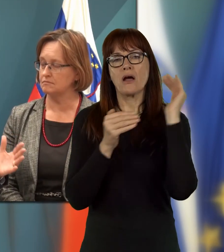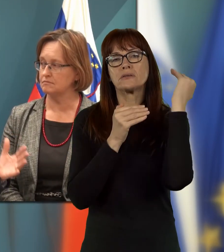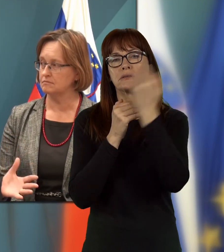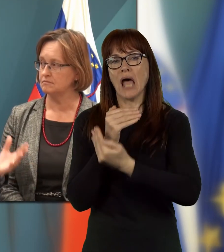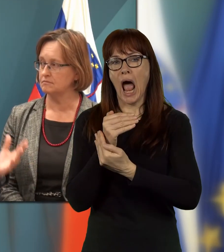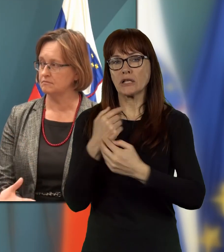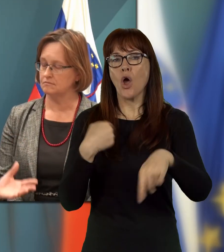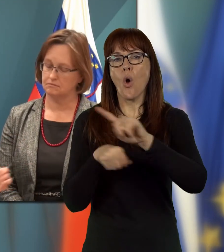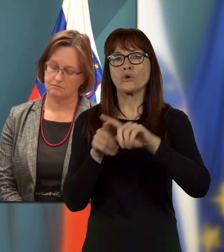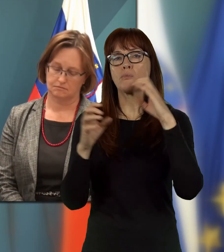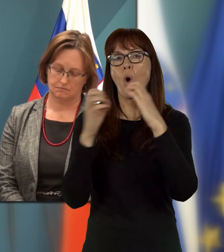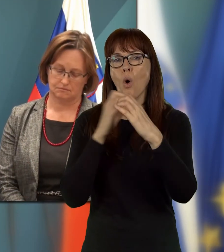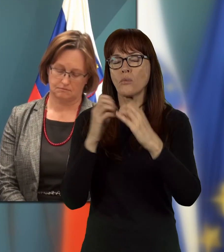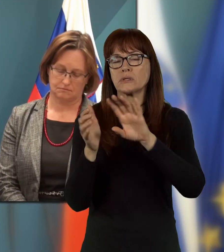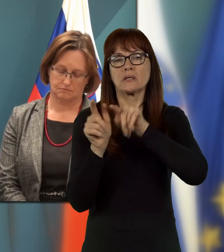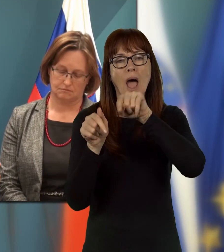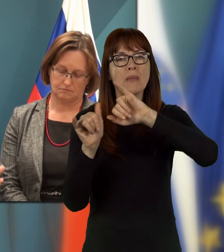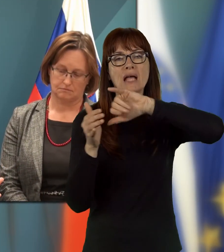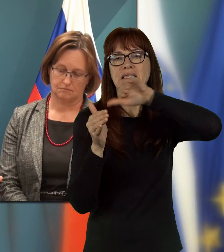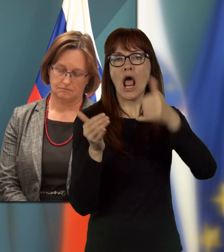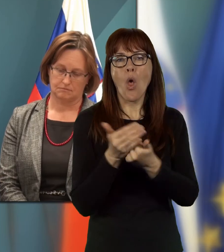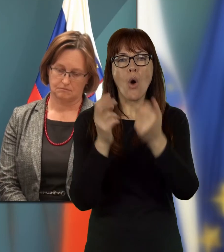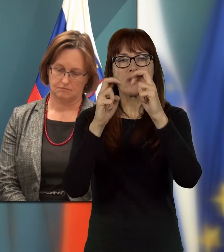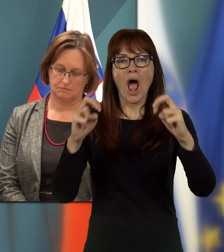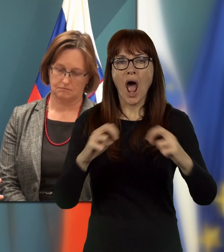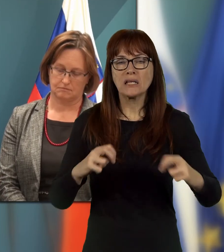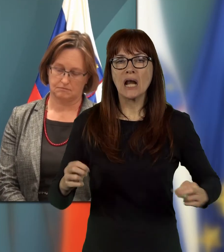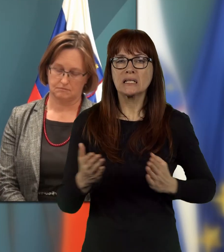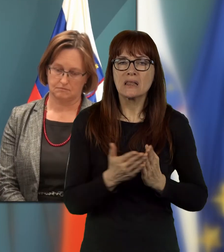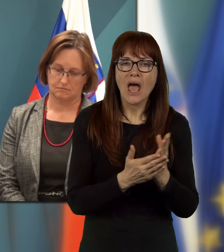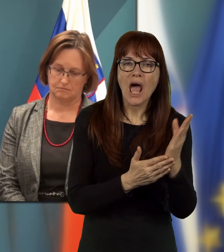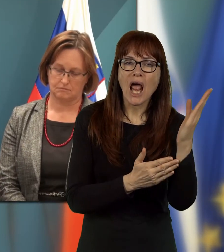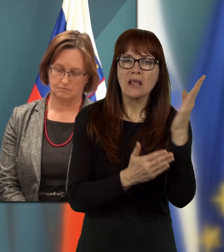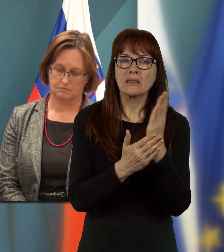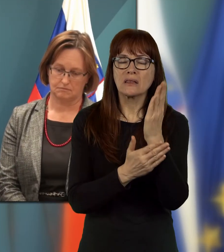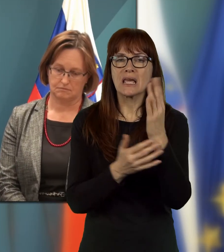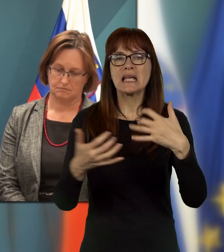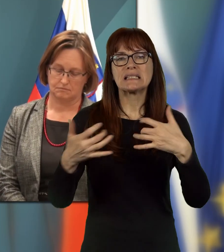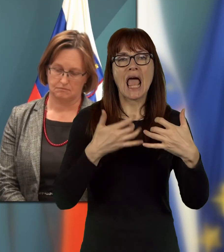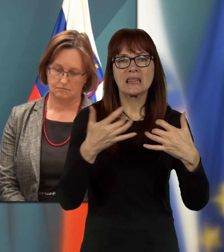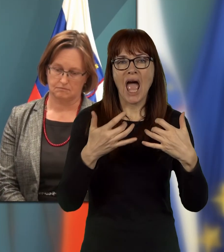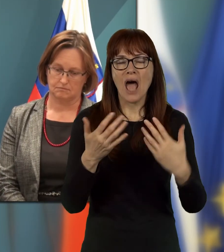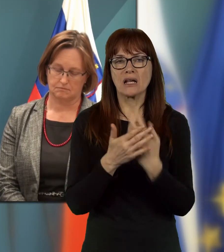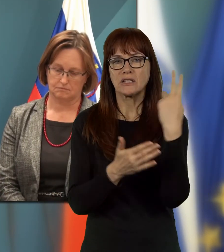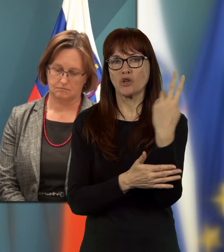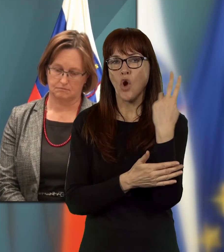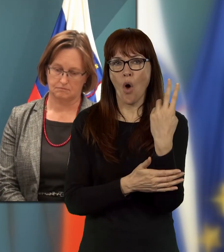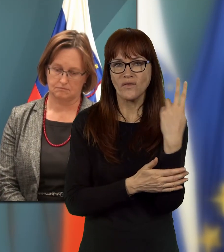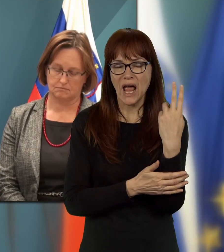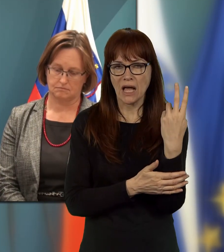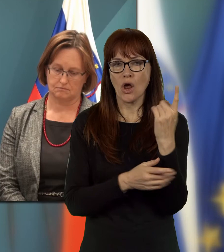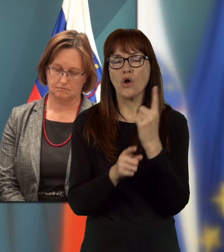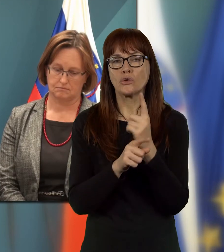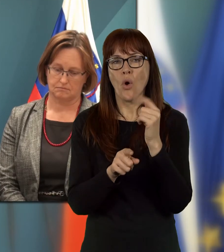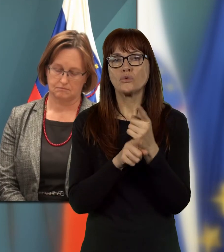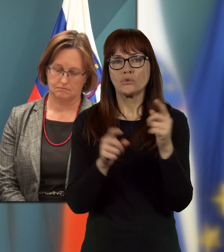tam zadaj je tako, kot smo komunicirali, v bistvu celota analize, trendi, scenariji za Slovenijo